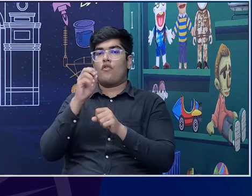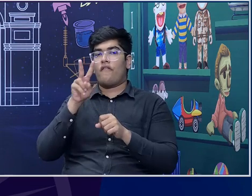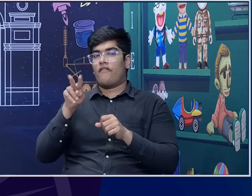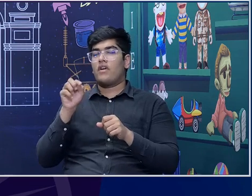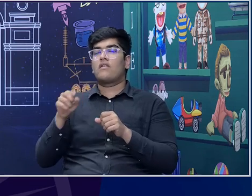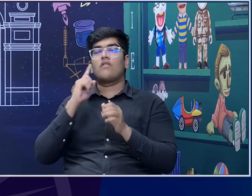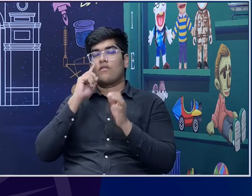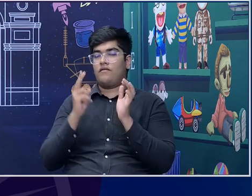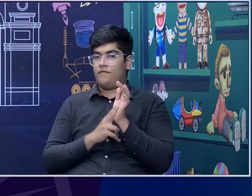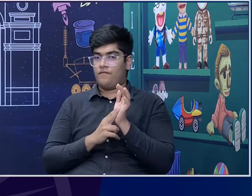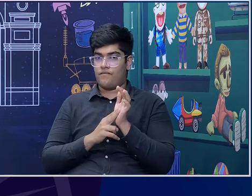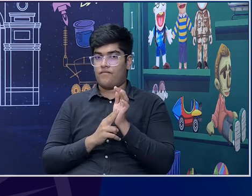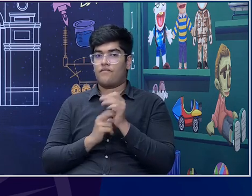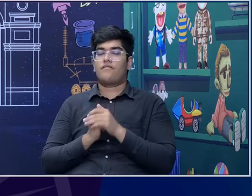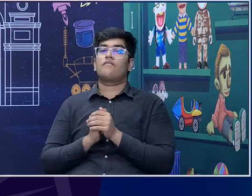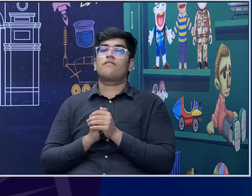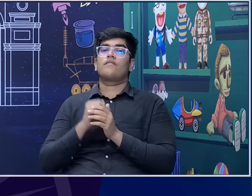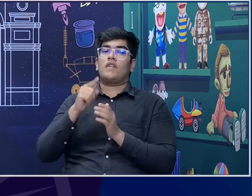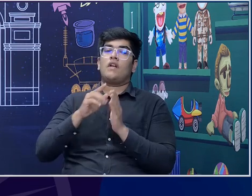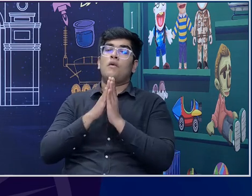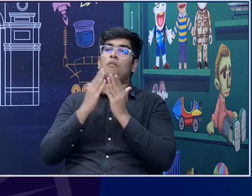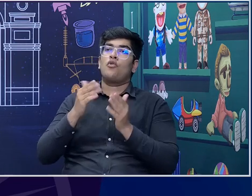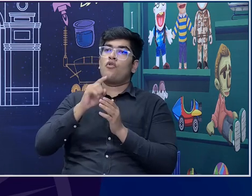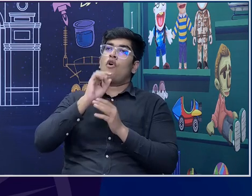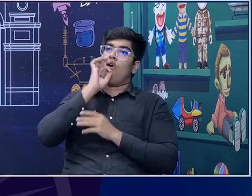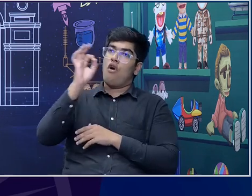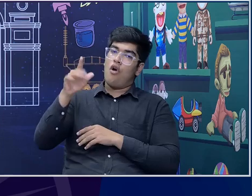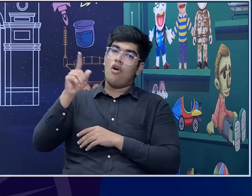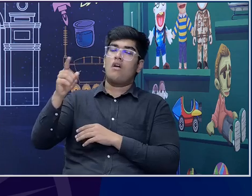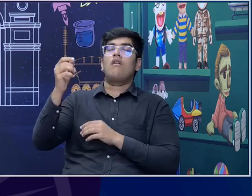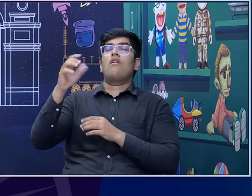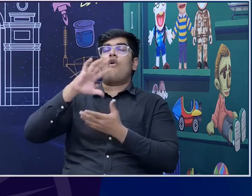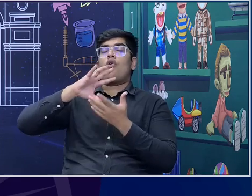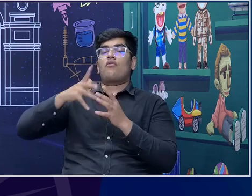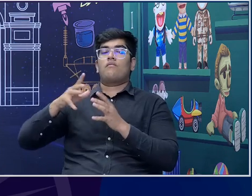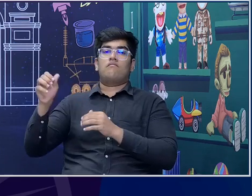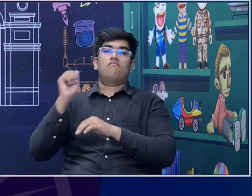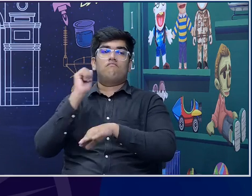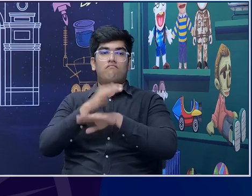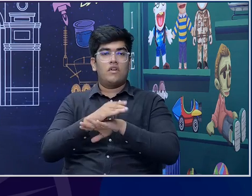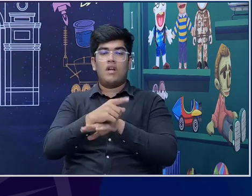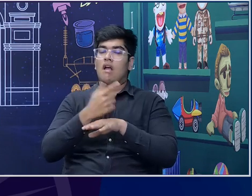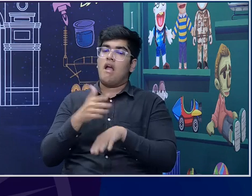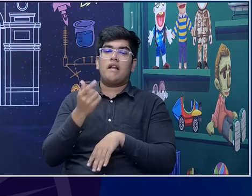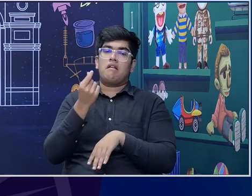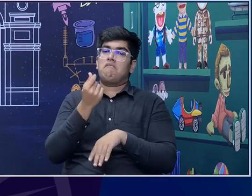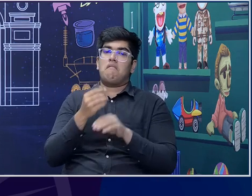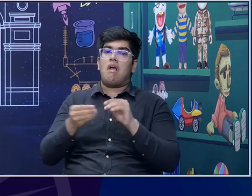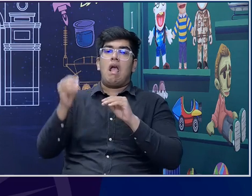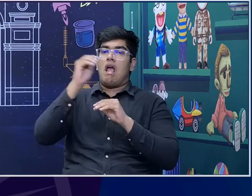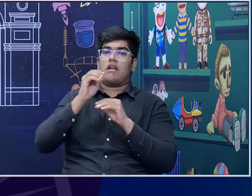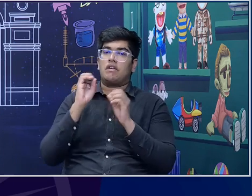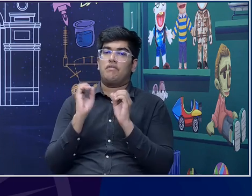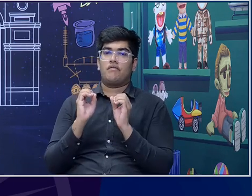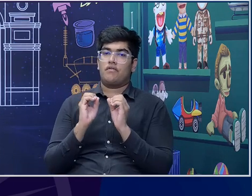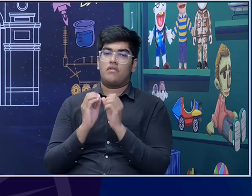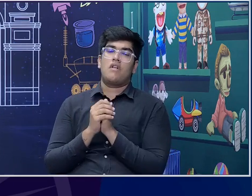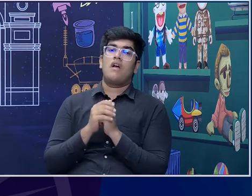कर सकते हैं और ये बुक्स आपके घर डिलीवर कर दी जाएंगी without any extra delivery charges और ये दि आप